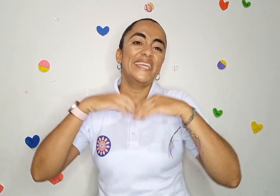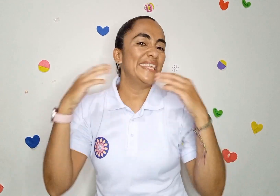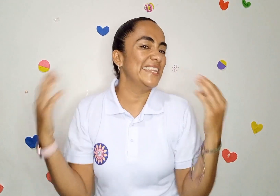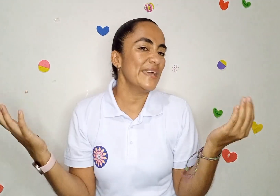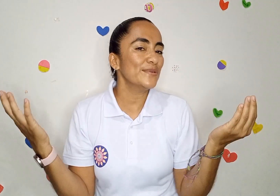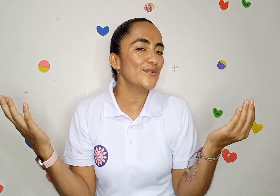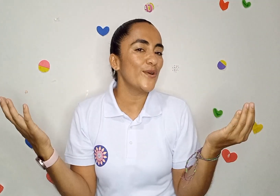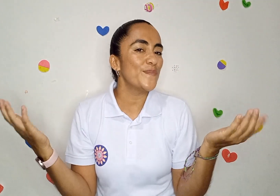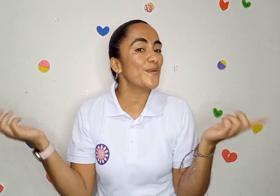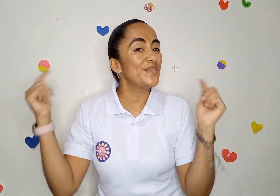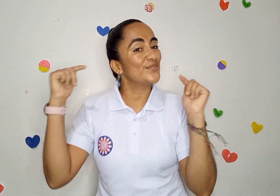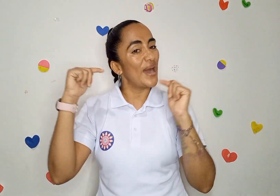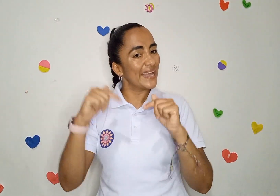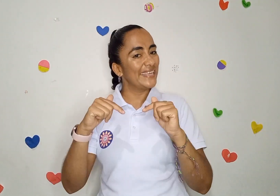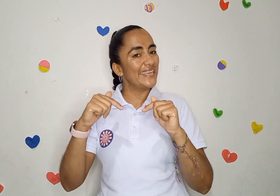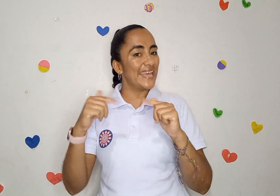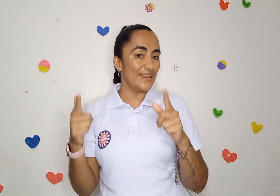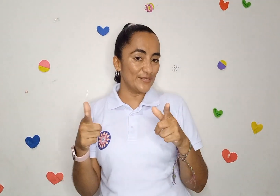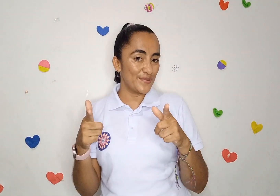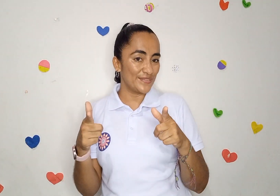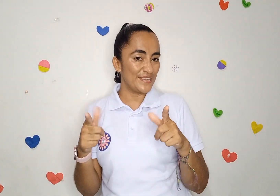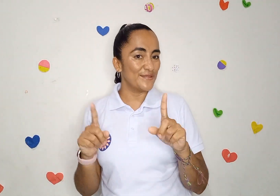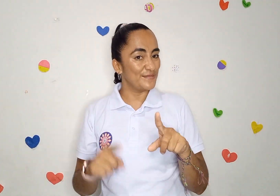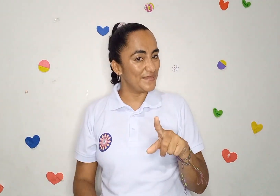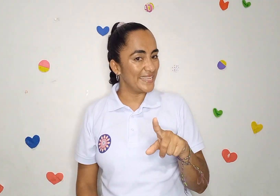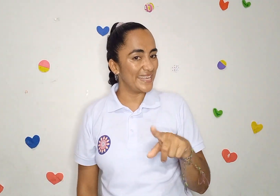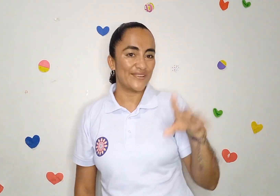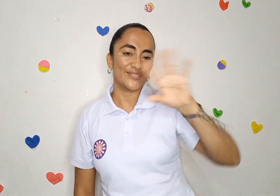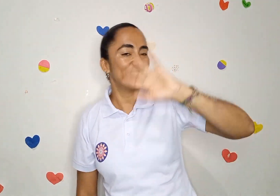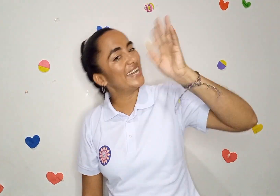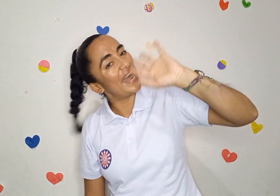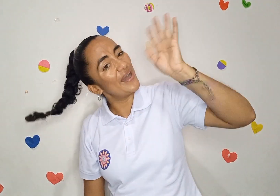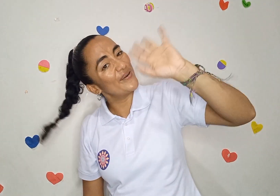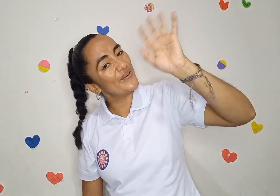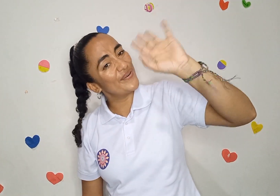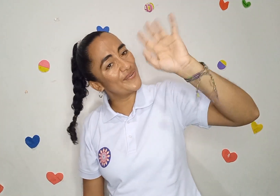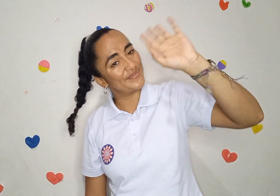y tenemos un compromiso aquí en los próximos videos. ¡Chao!